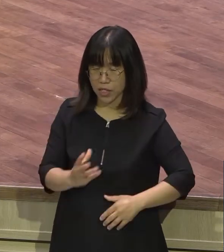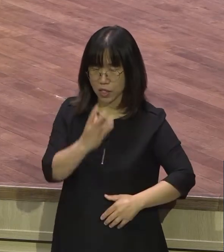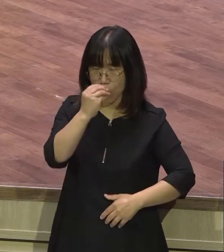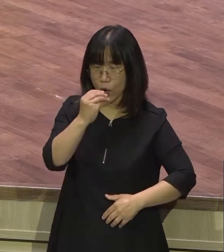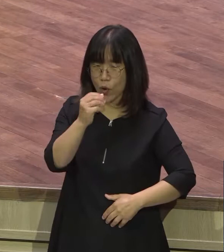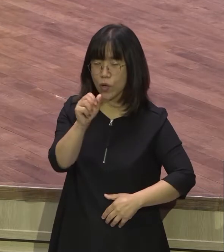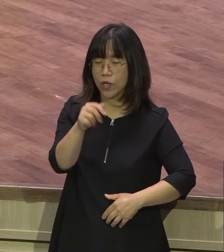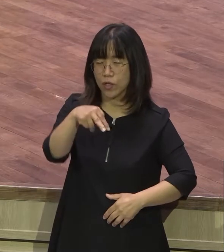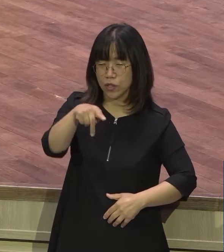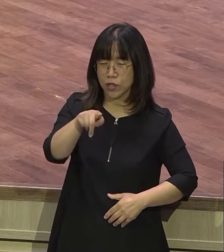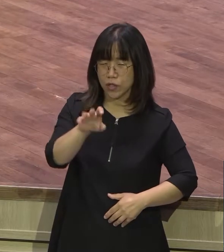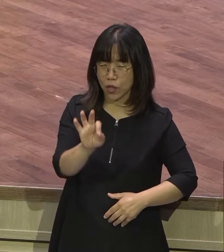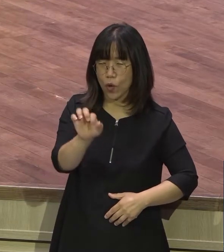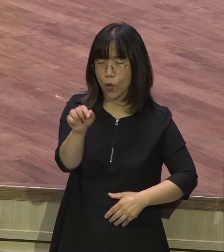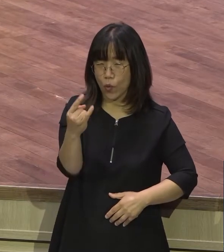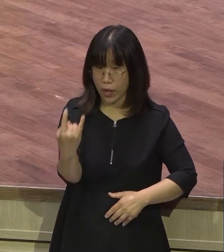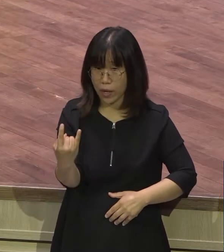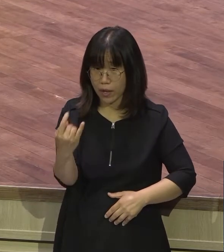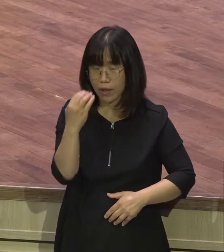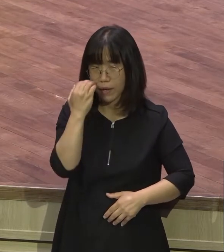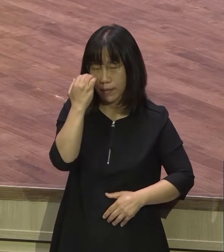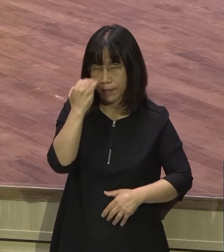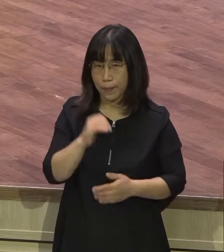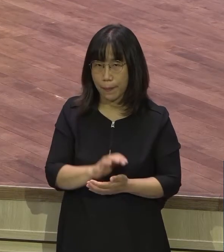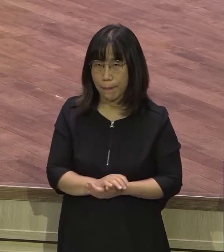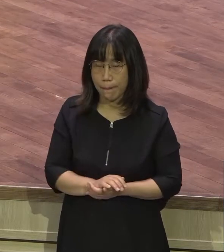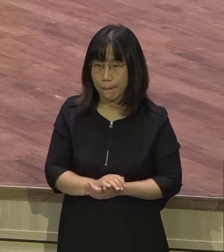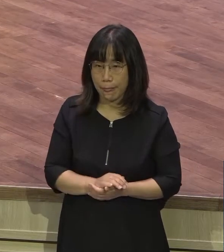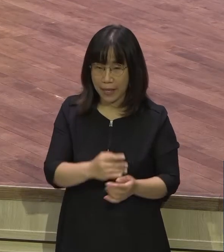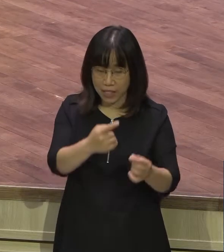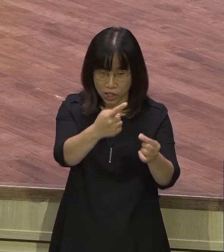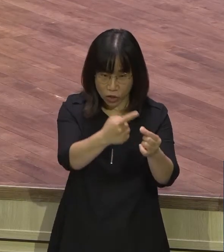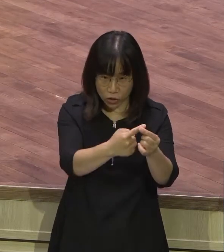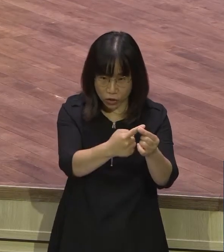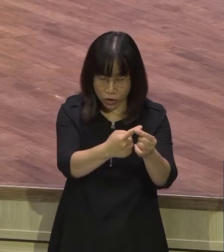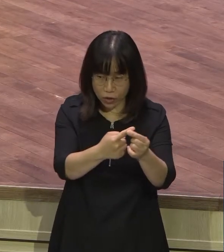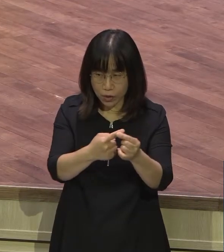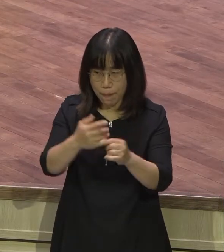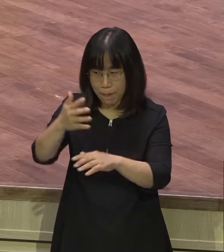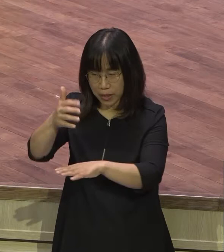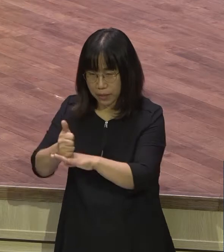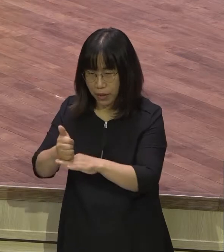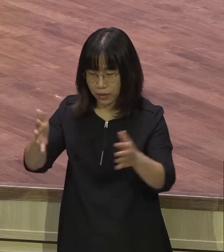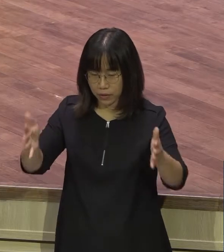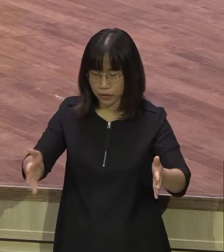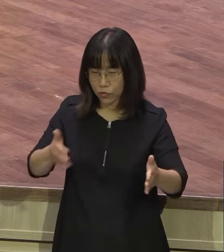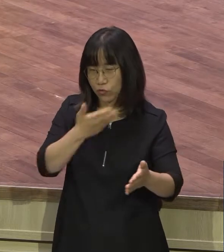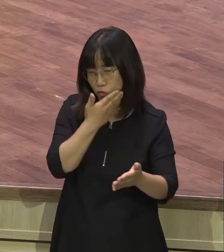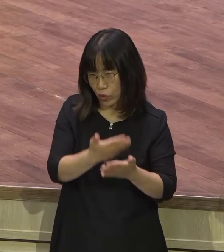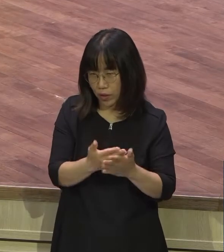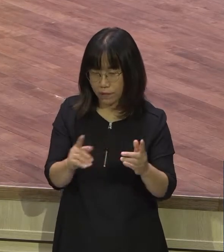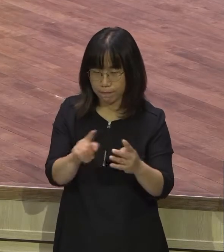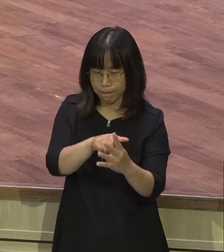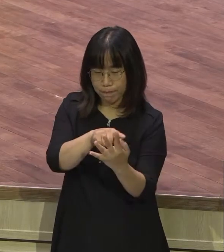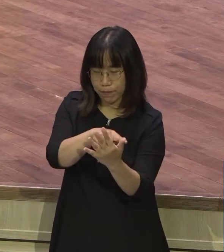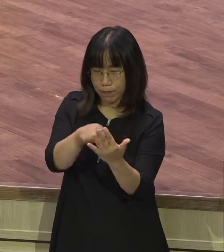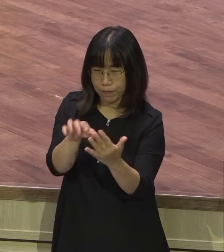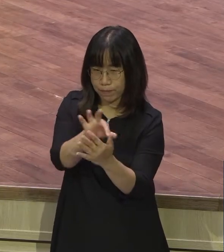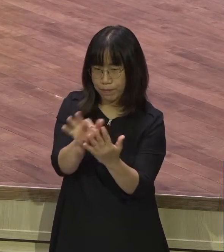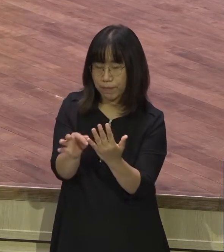실제로 절기가 진행되는 동안에 첫날과 마지막 날이 중요했습니다. 이 날이 성애로